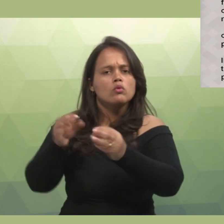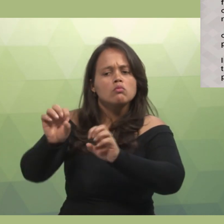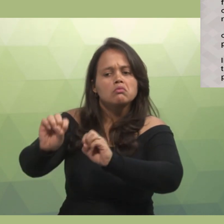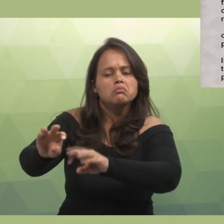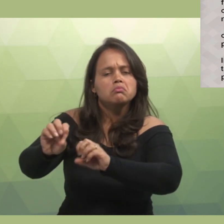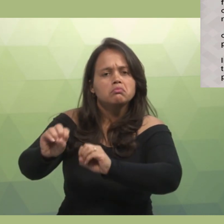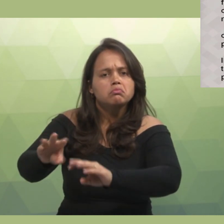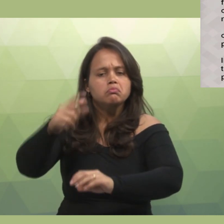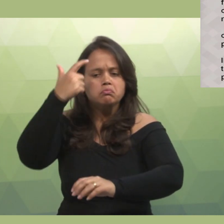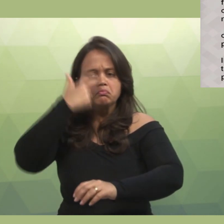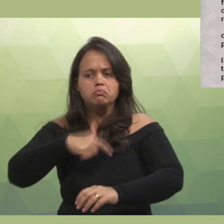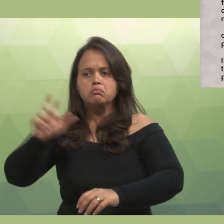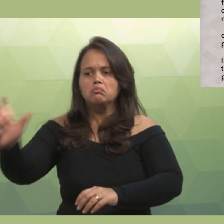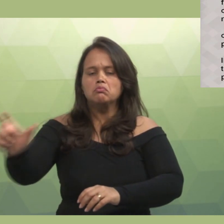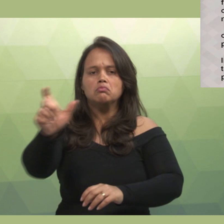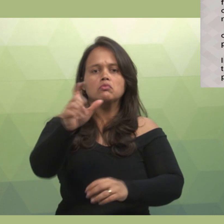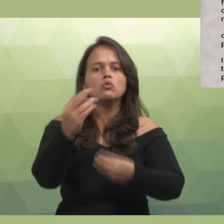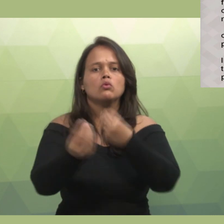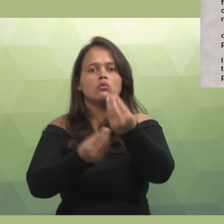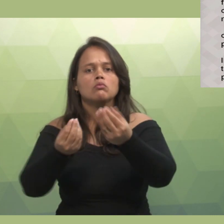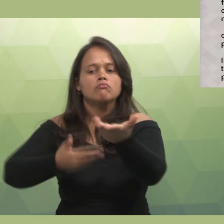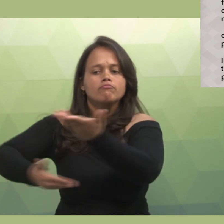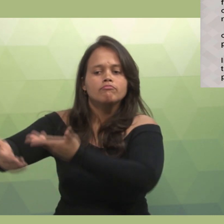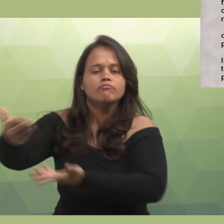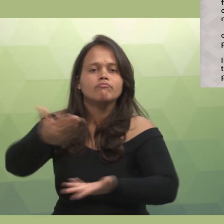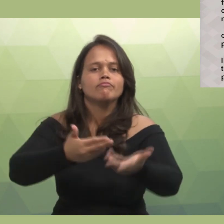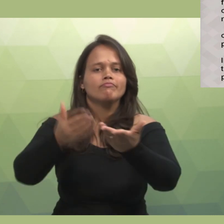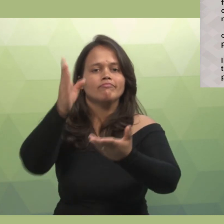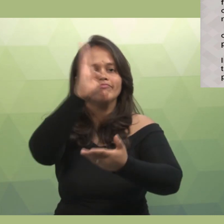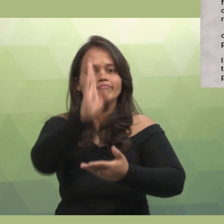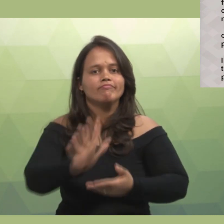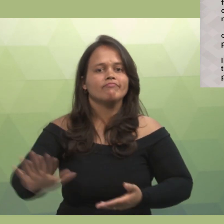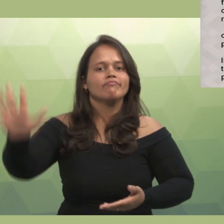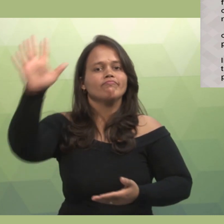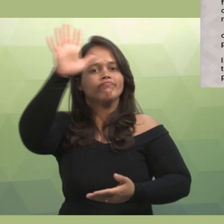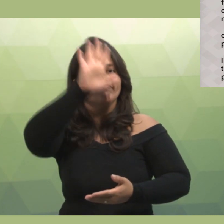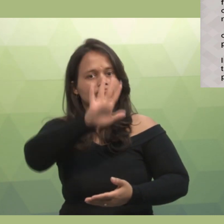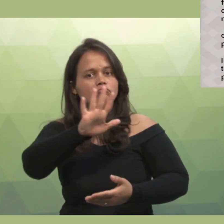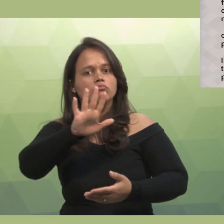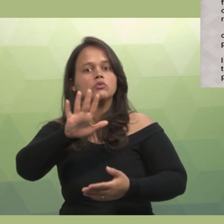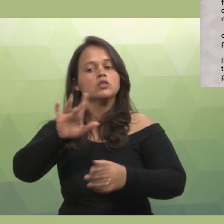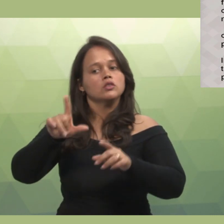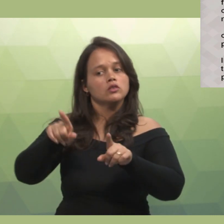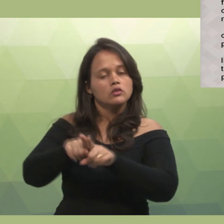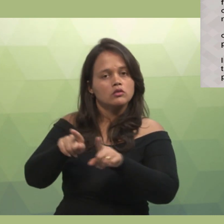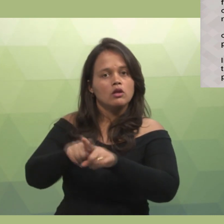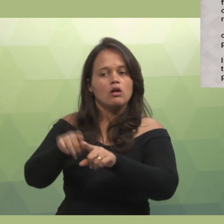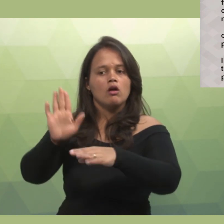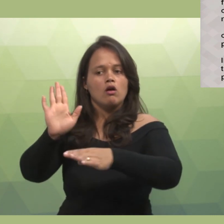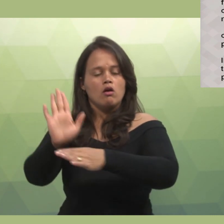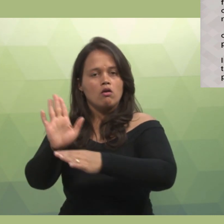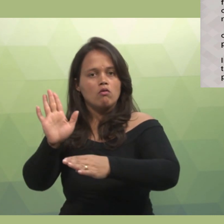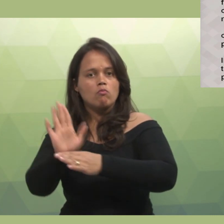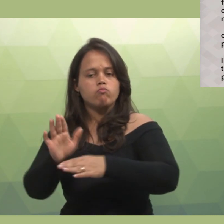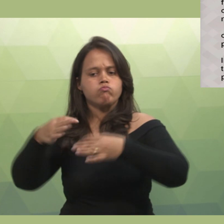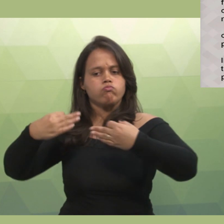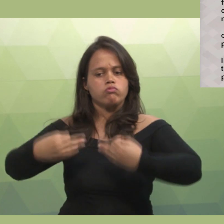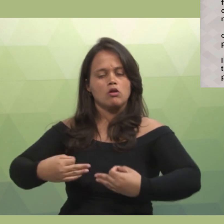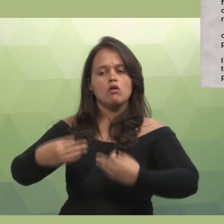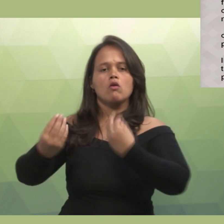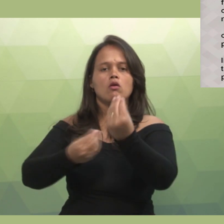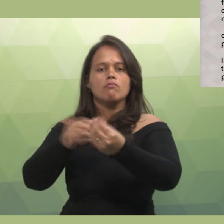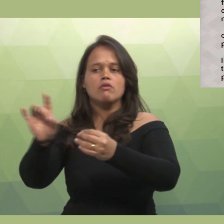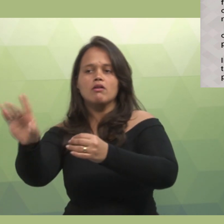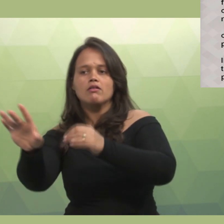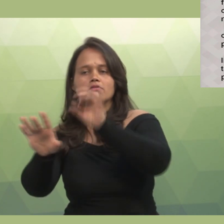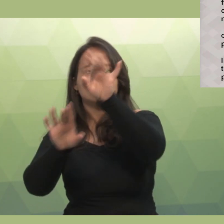com o papel da educação em promover a integração nacional, além da preservação das peculiaridades regionais,